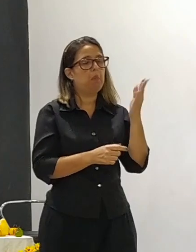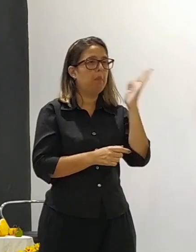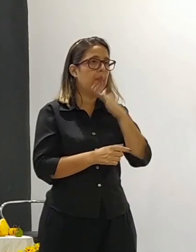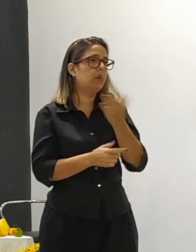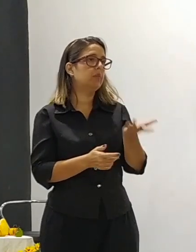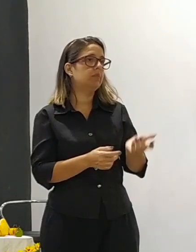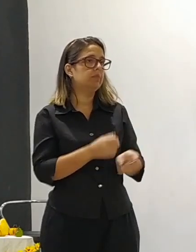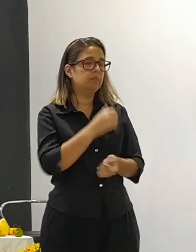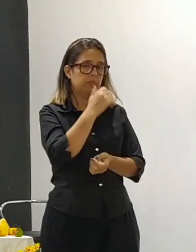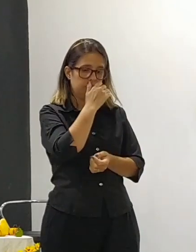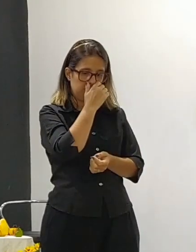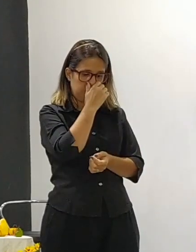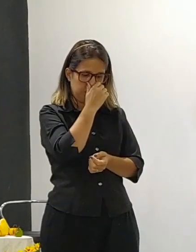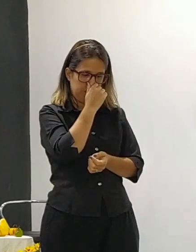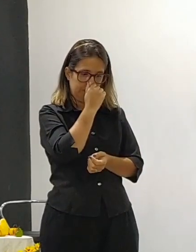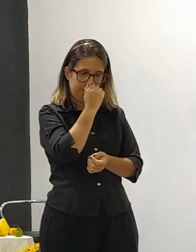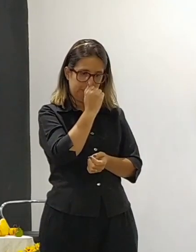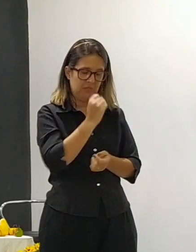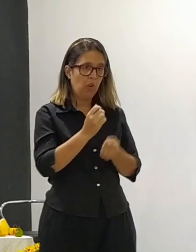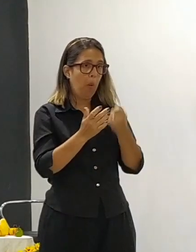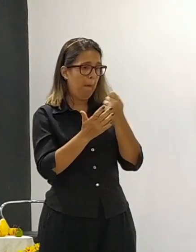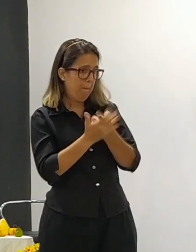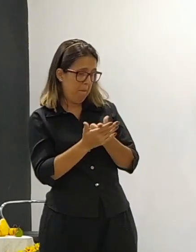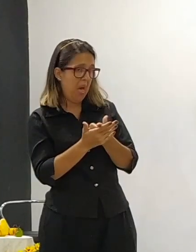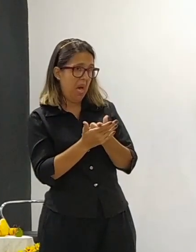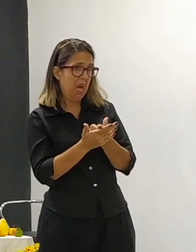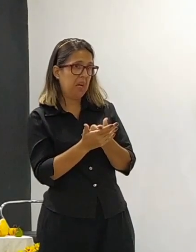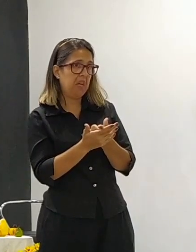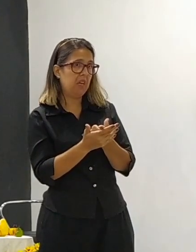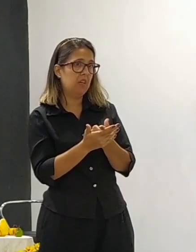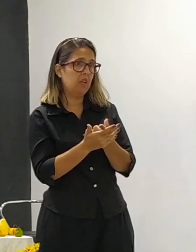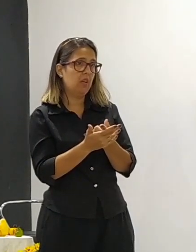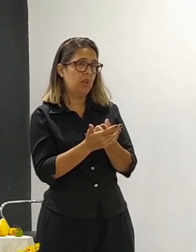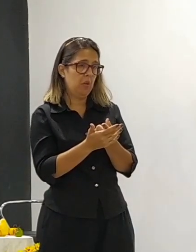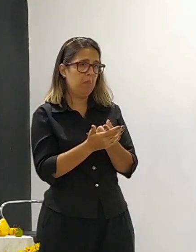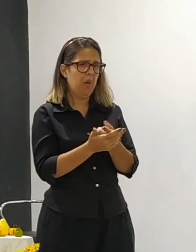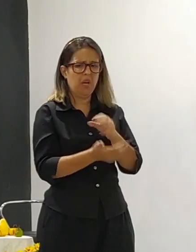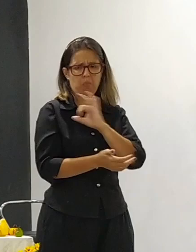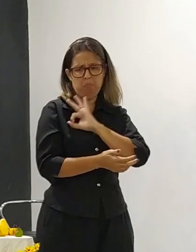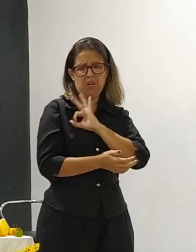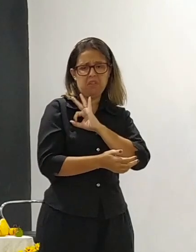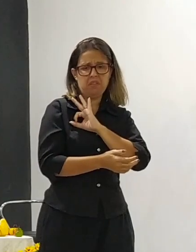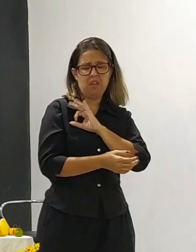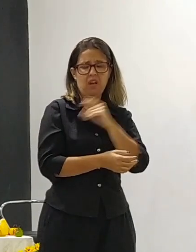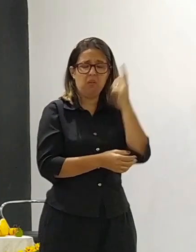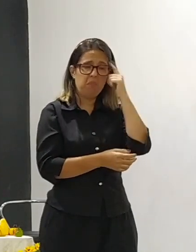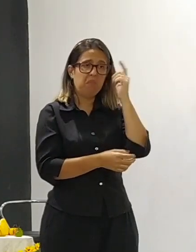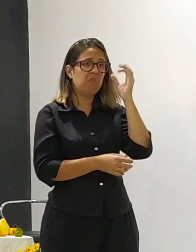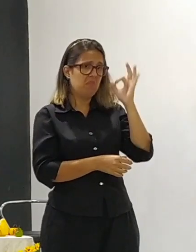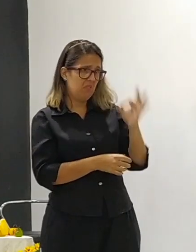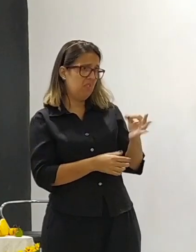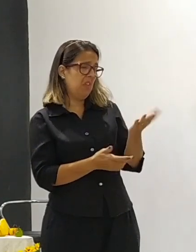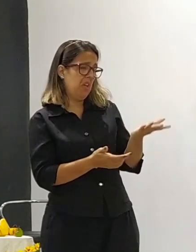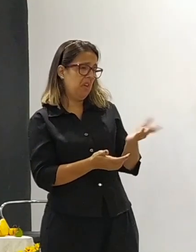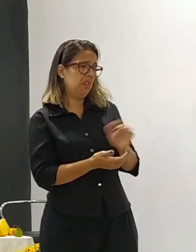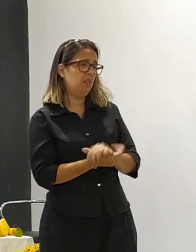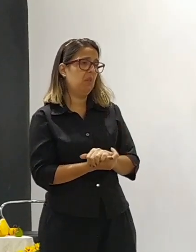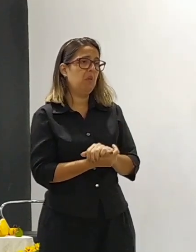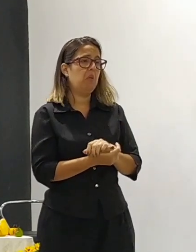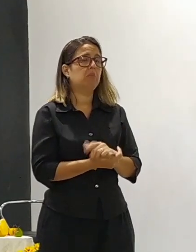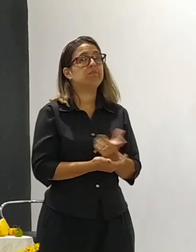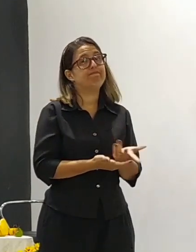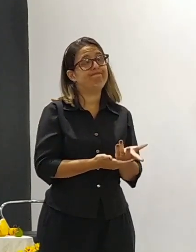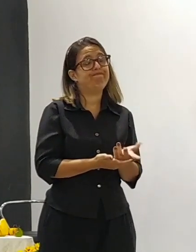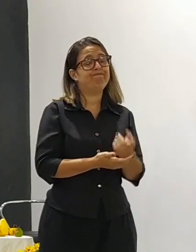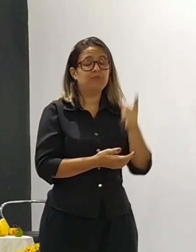né? Paga propina para o guarda, acha que está tudo certo. Não consegue discernir entre o bem